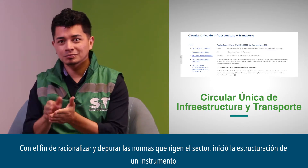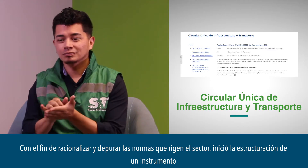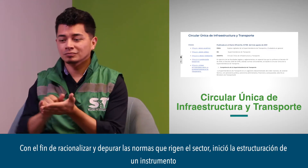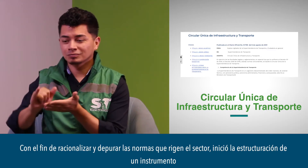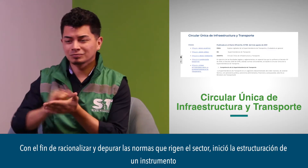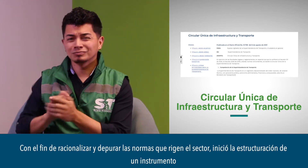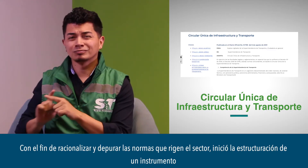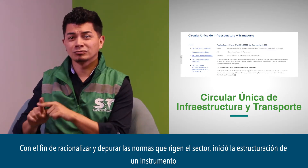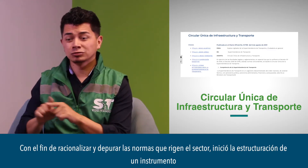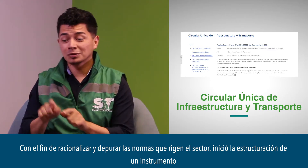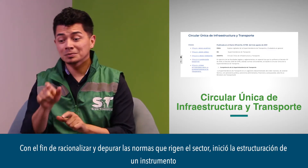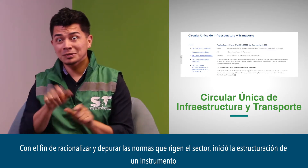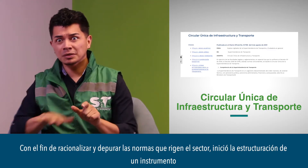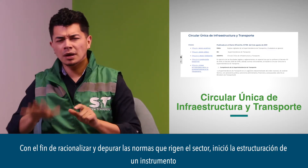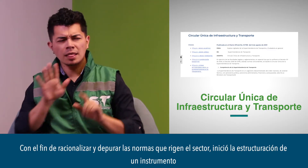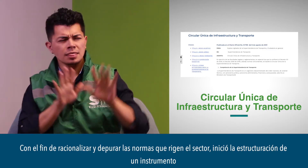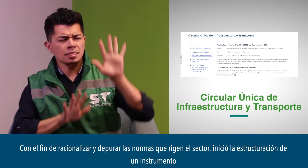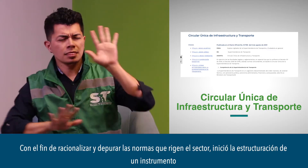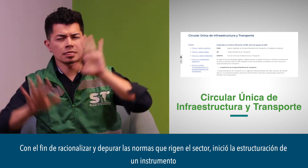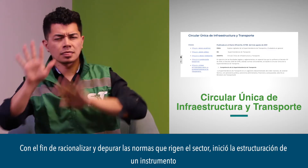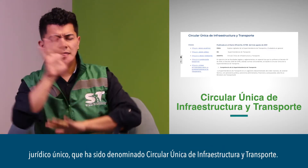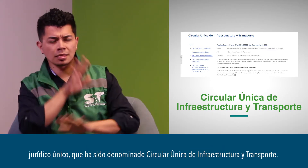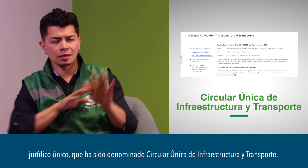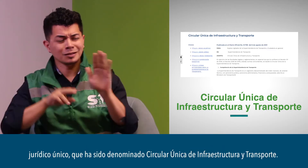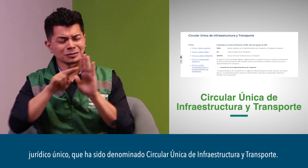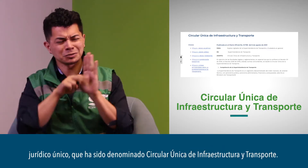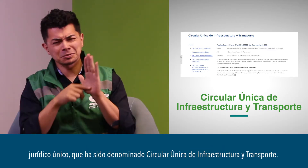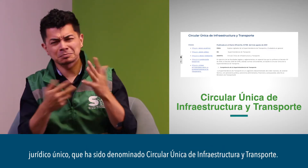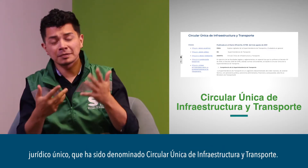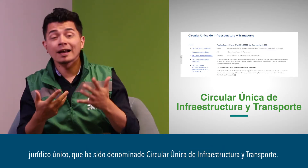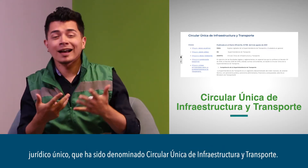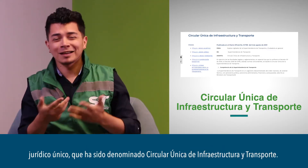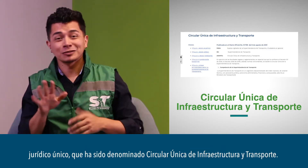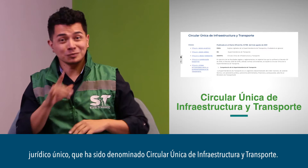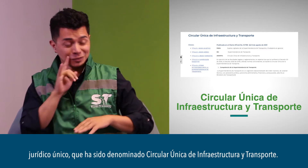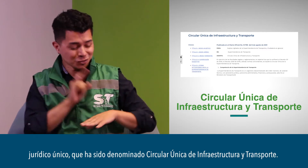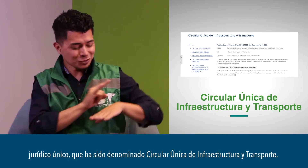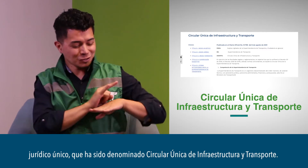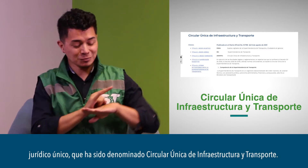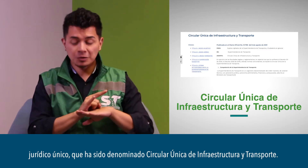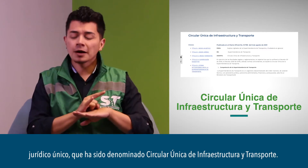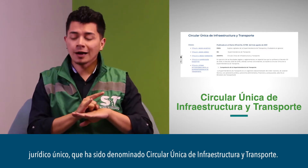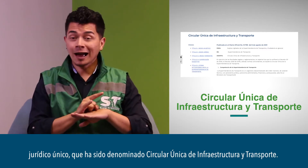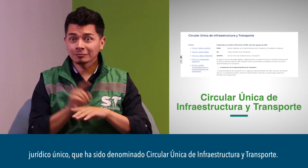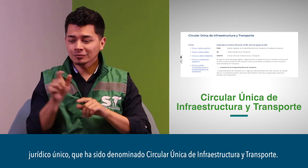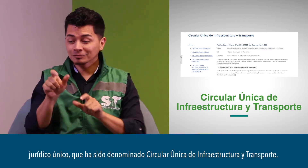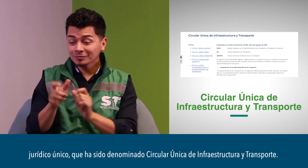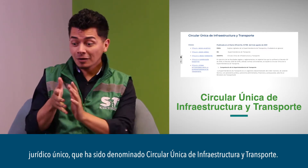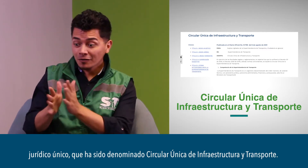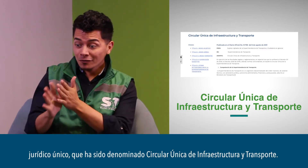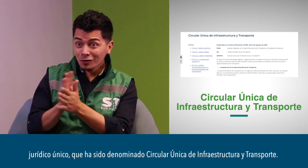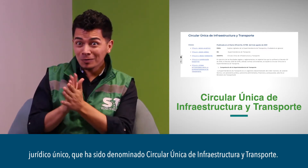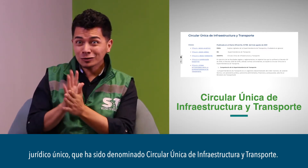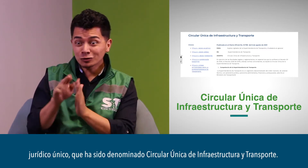inició la estructuración de un instrumento jurídico único, que ha sido denominado Circular Única